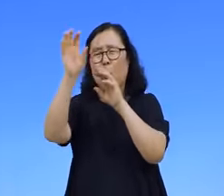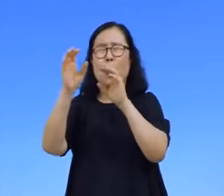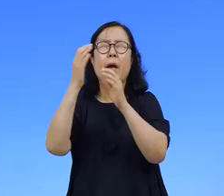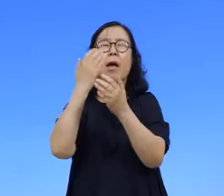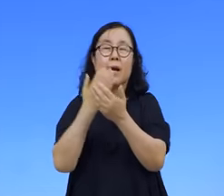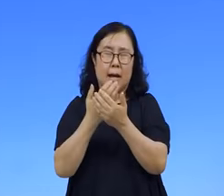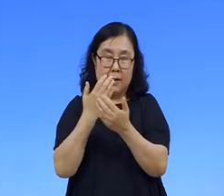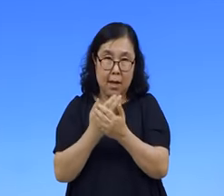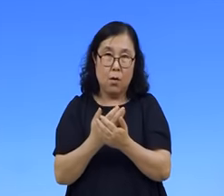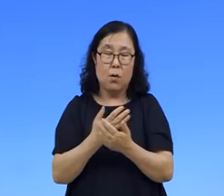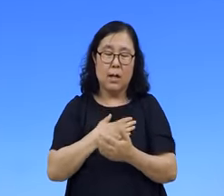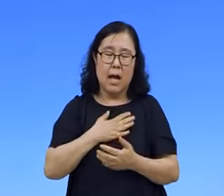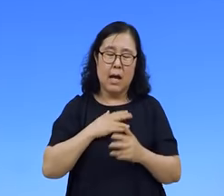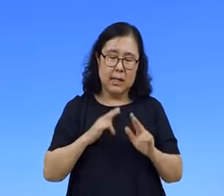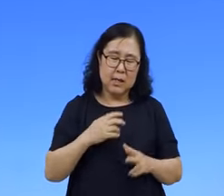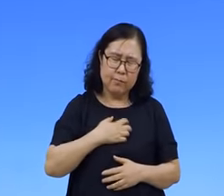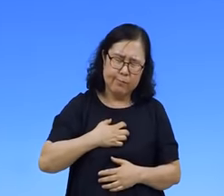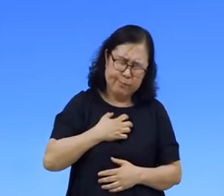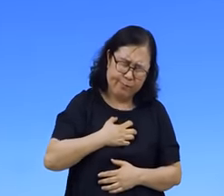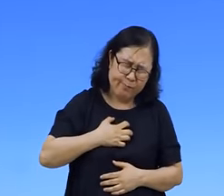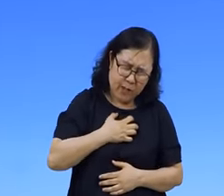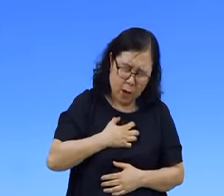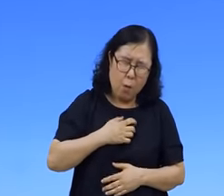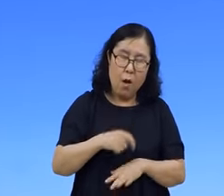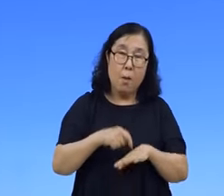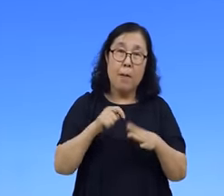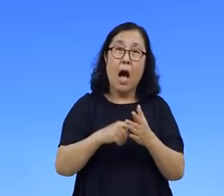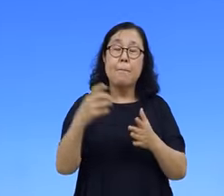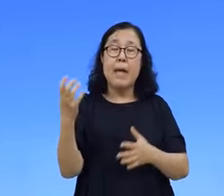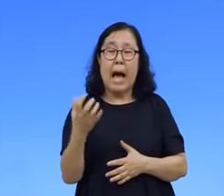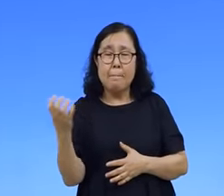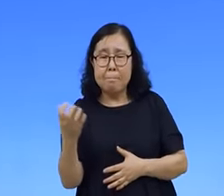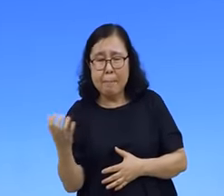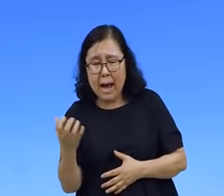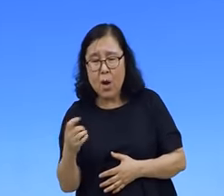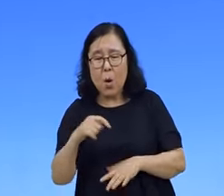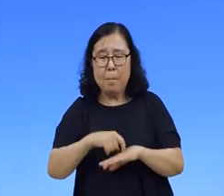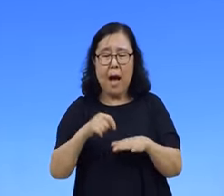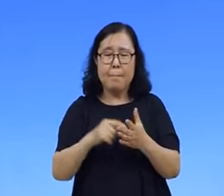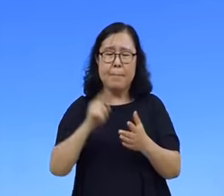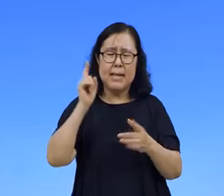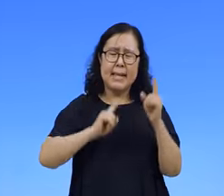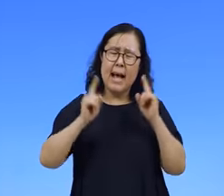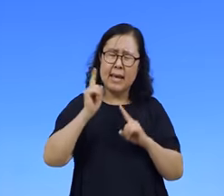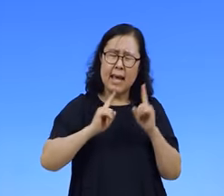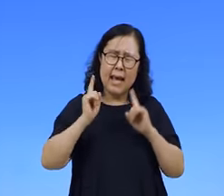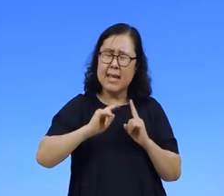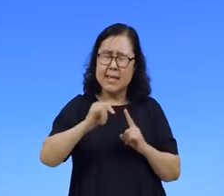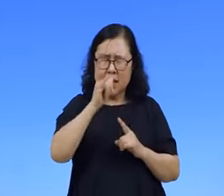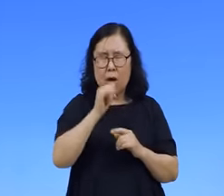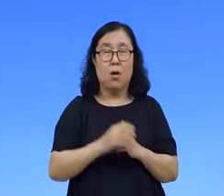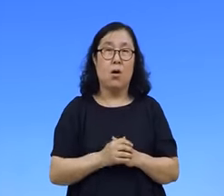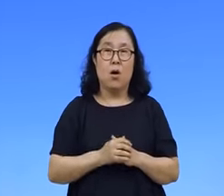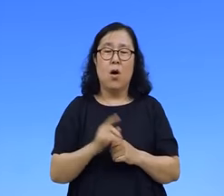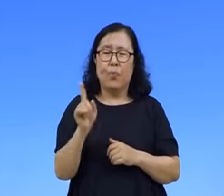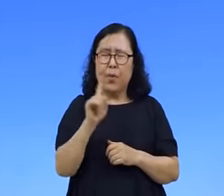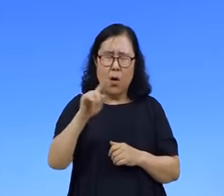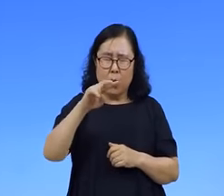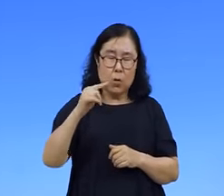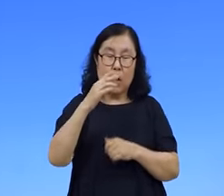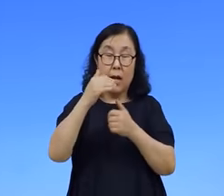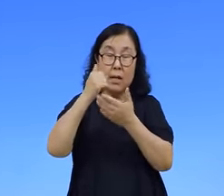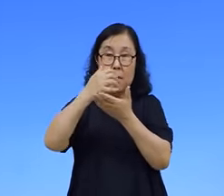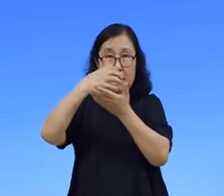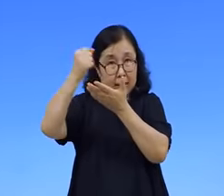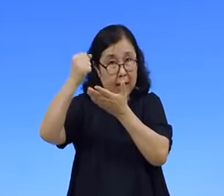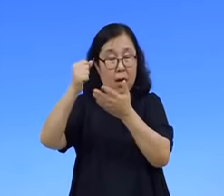부으세요. 하나님, 내가 지금 괴롭습니다. 내가 지금 마음이 아픕니다. 아버지, 내가 마음이 지금 상해 있습니다. 어떤 것들도 우리 하나님